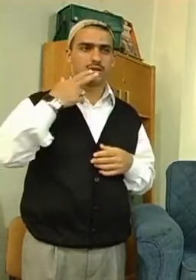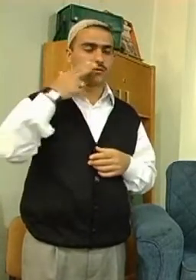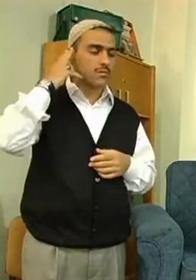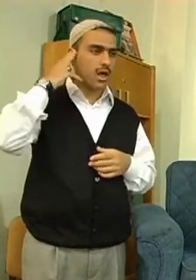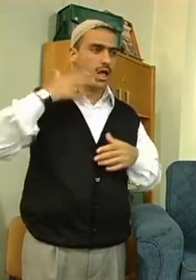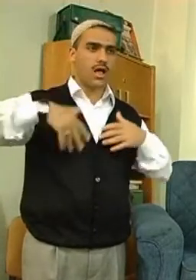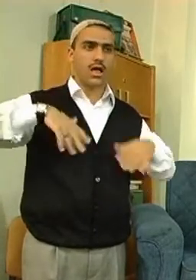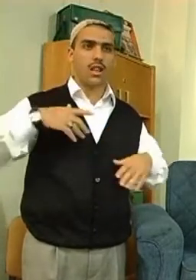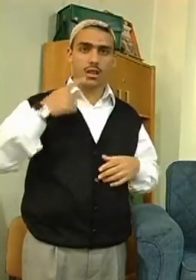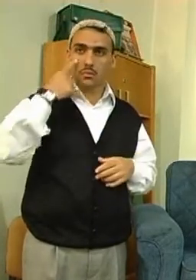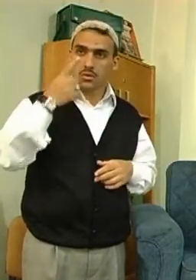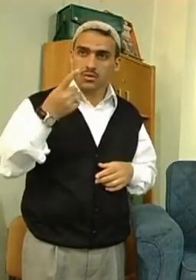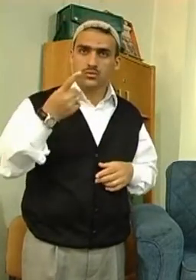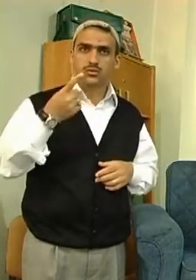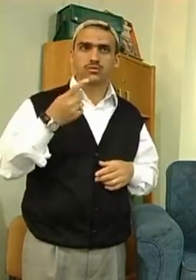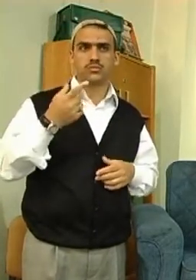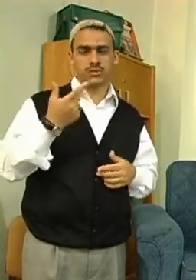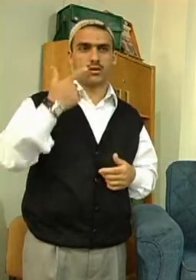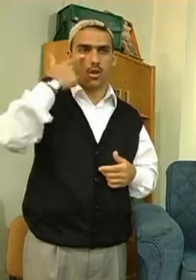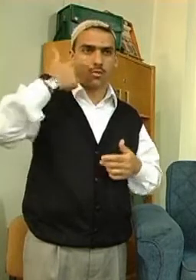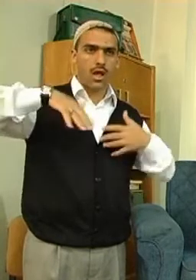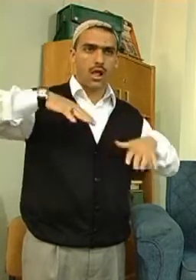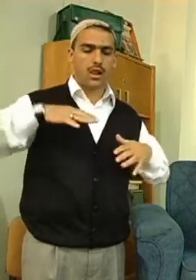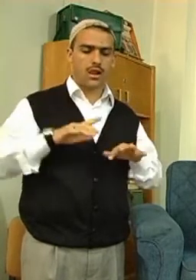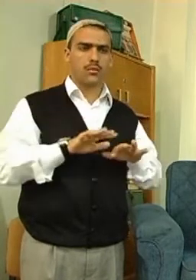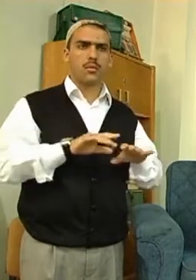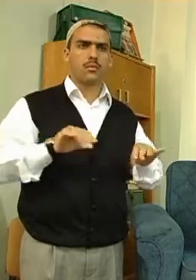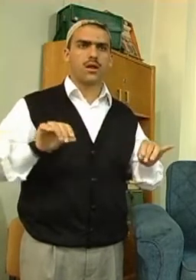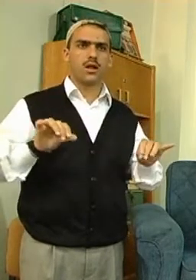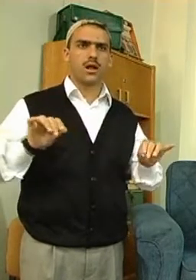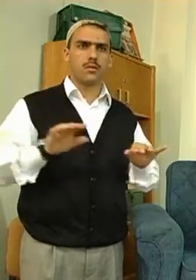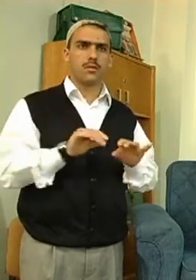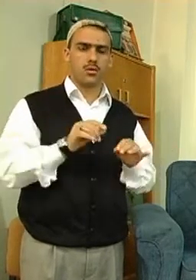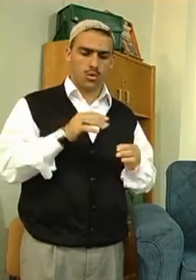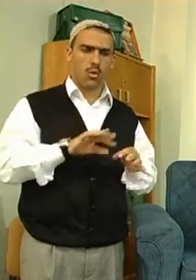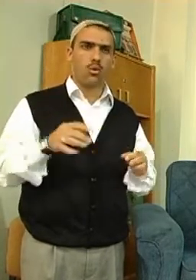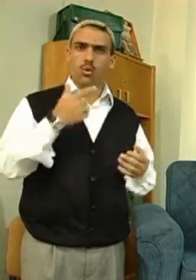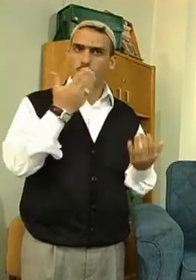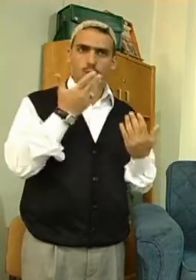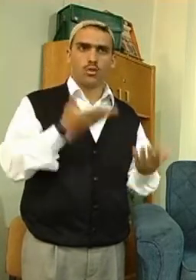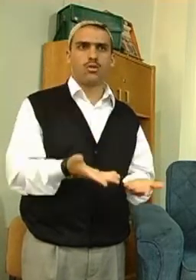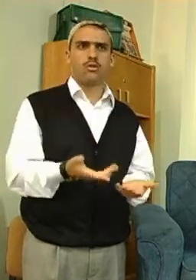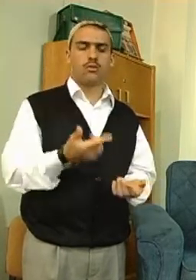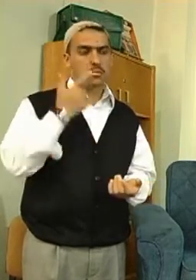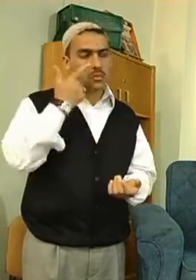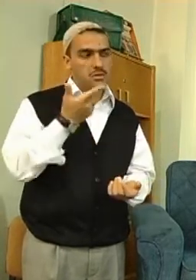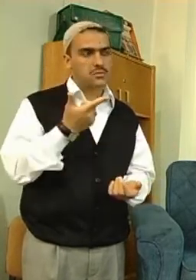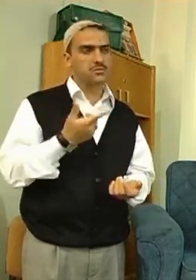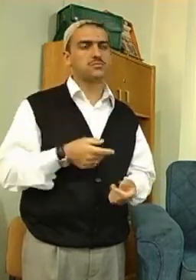özel kitaplar basılıyor. Onların okuyabileceği şekilde parmaklarıyla. Şu anda onlar neşredilmiş. Ben bir tanesini